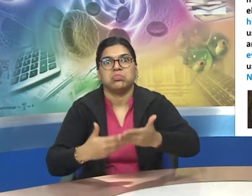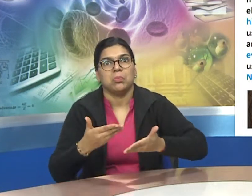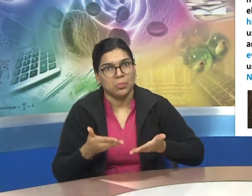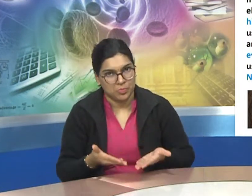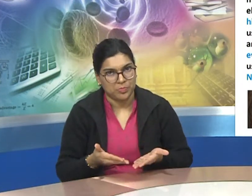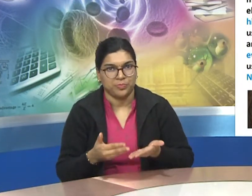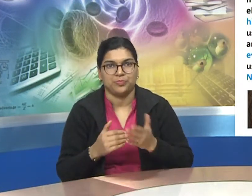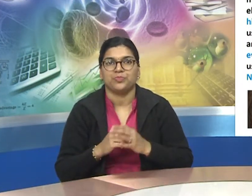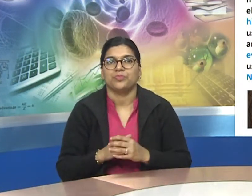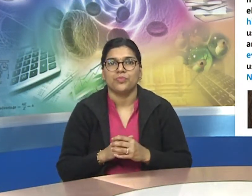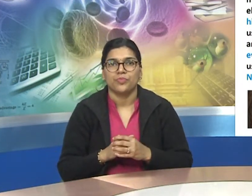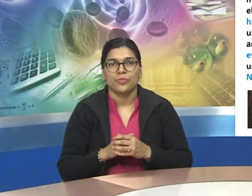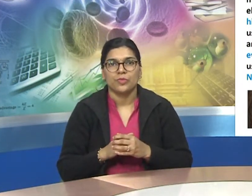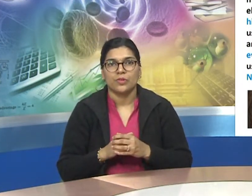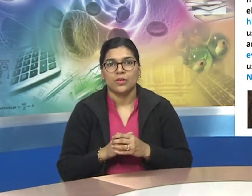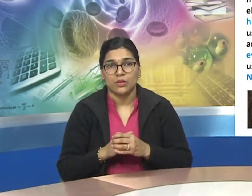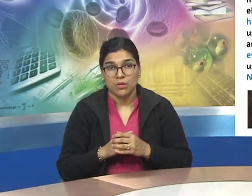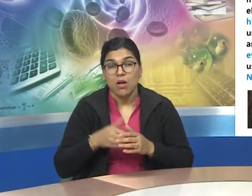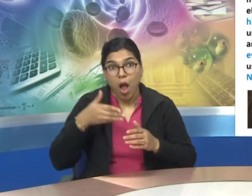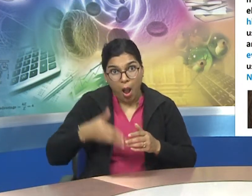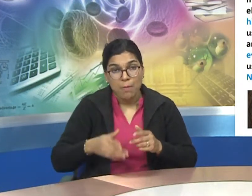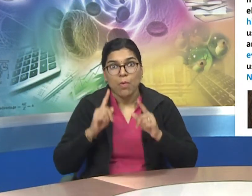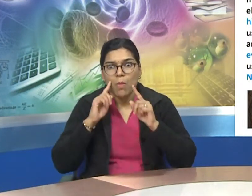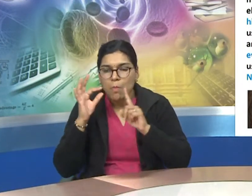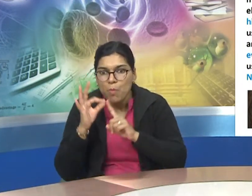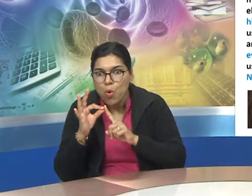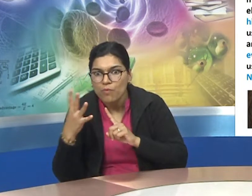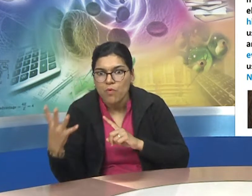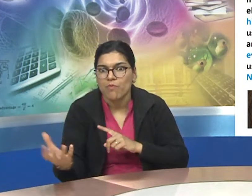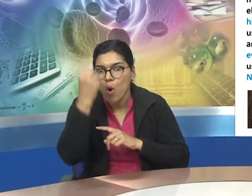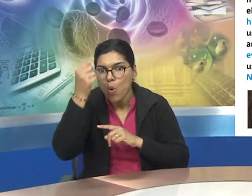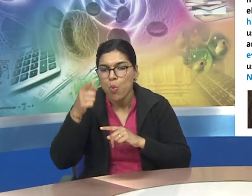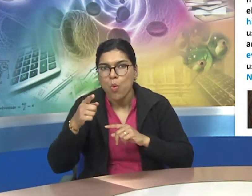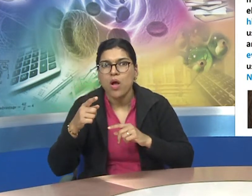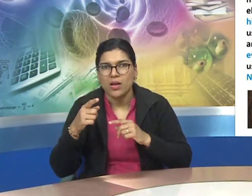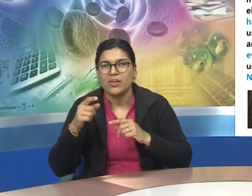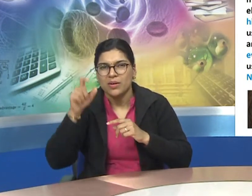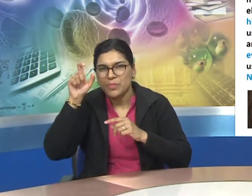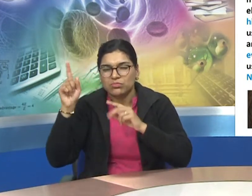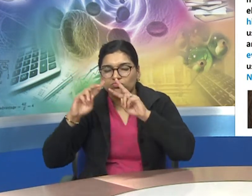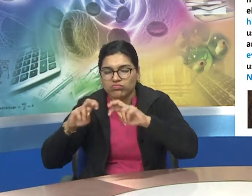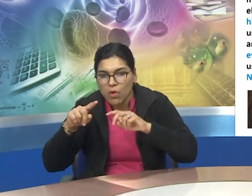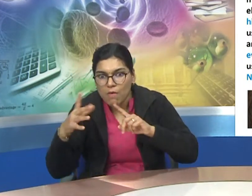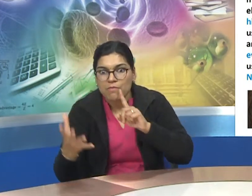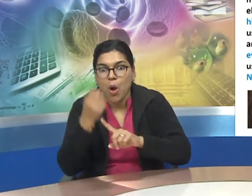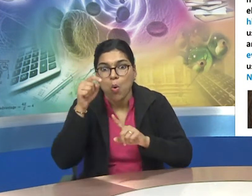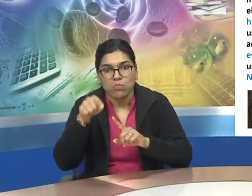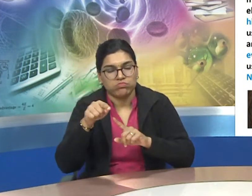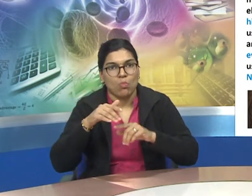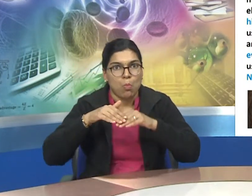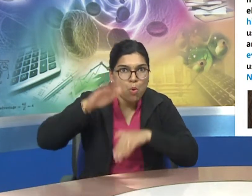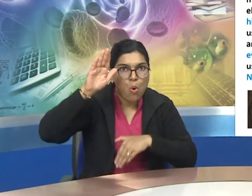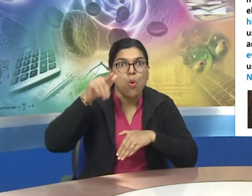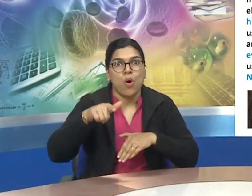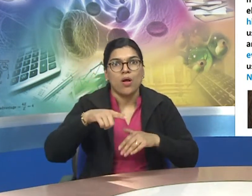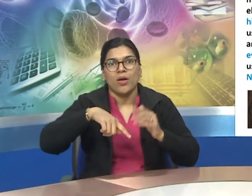and even now we are using it. And there is evidence that wind energy was used to